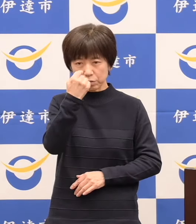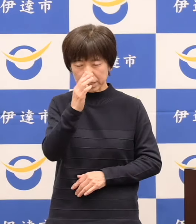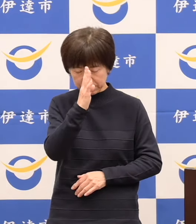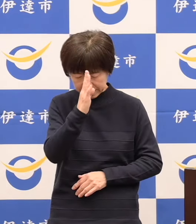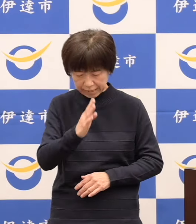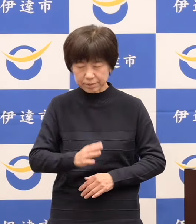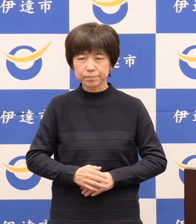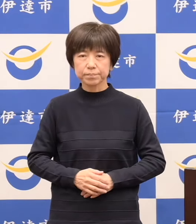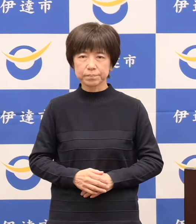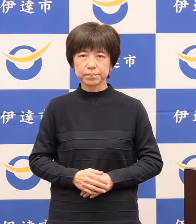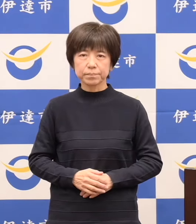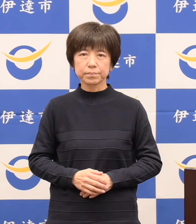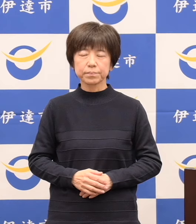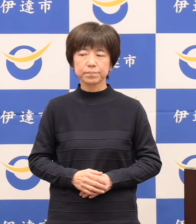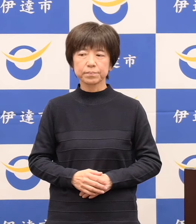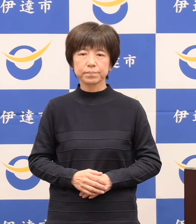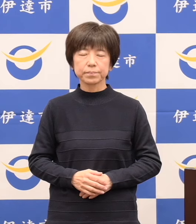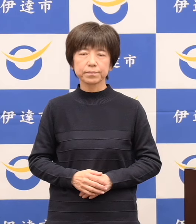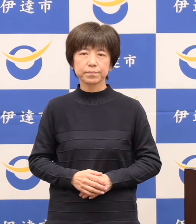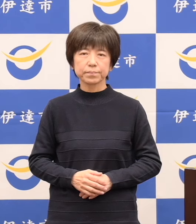ありがとうございました。